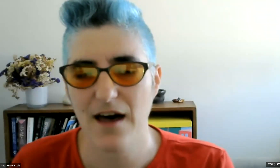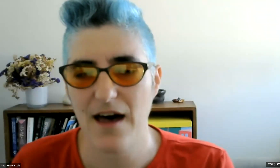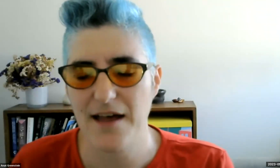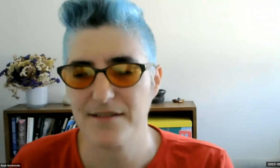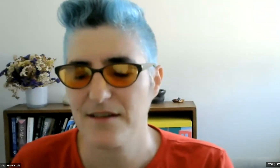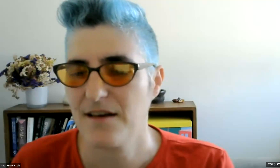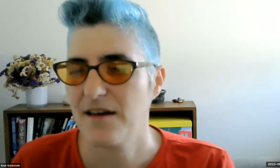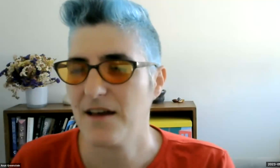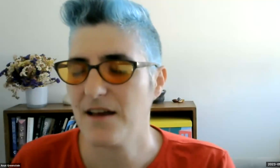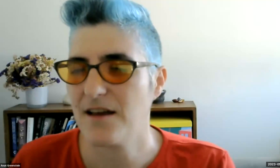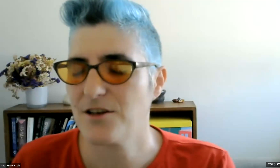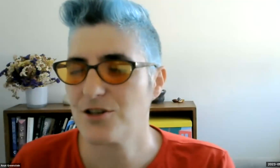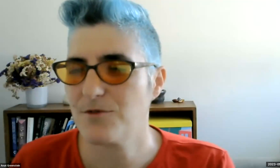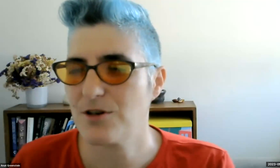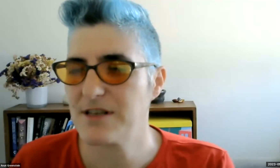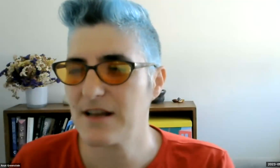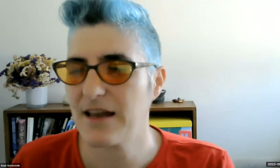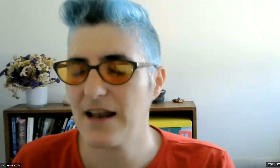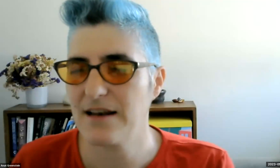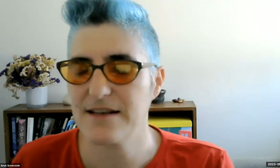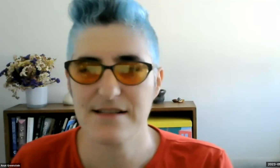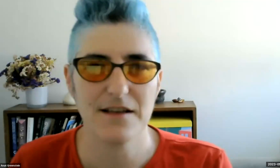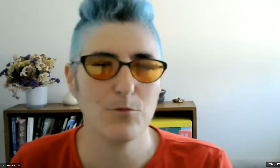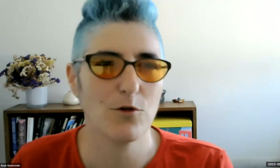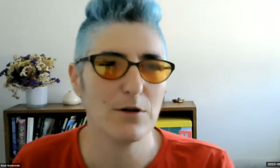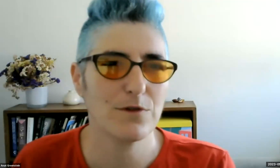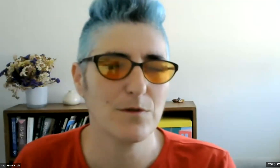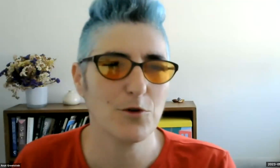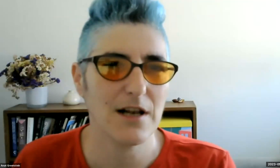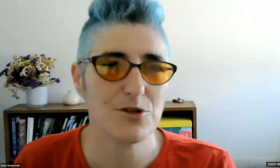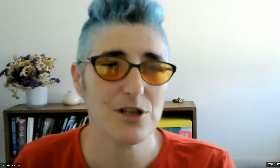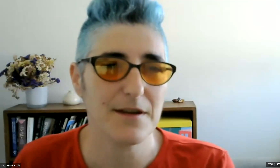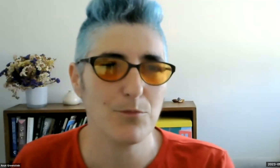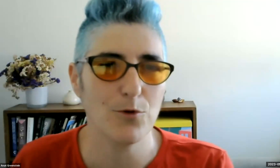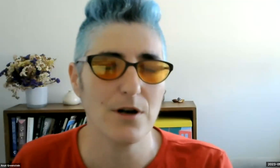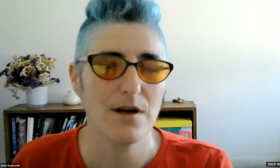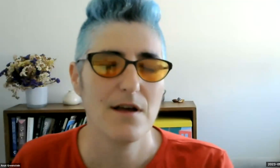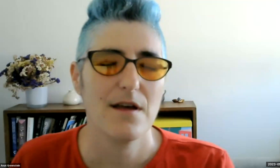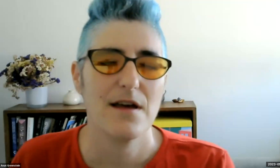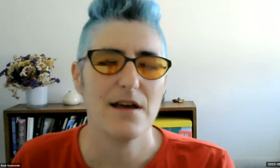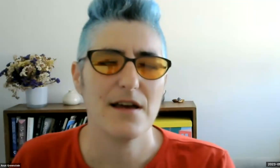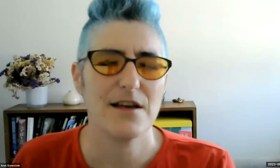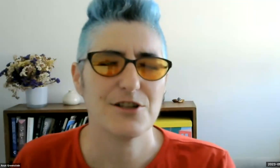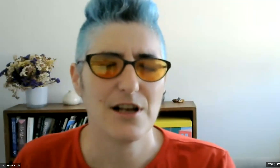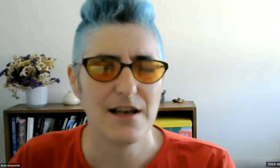שמסתכל על צדק מוגבלות ומודלים של טיפול של